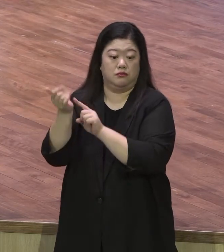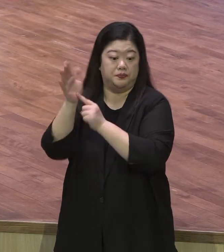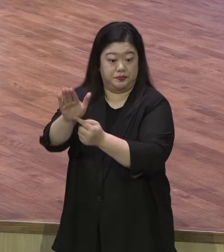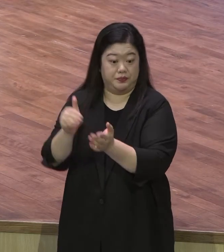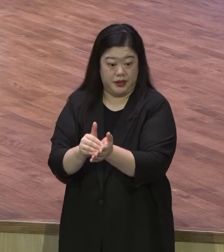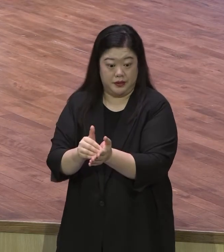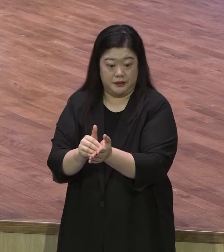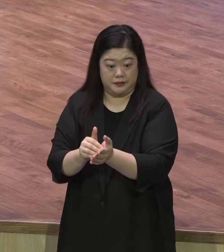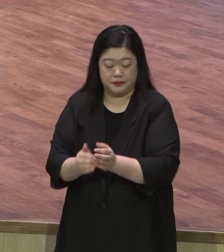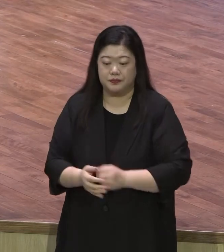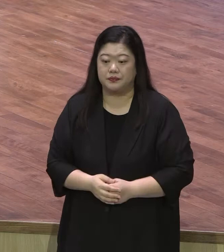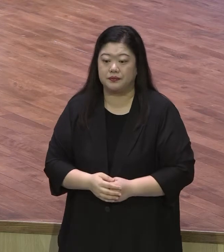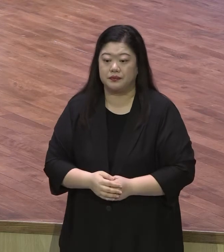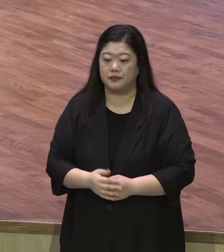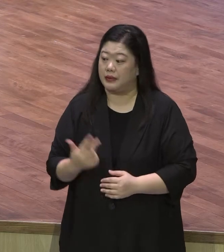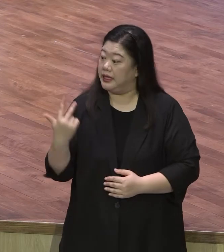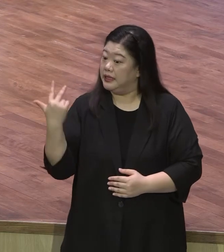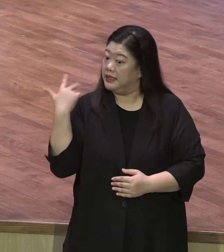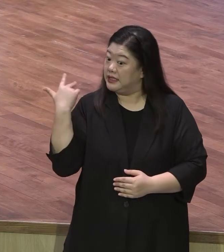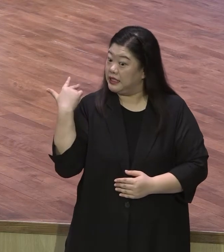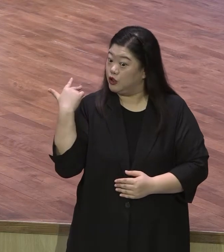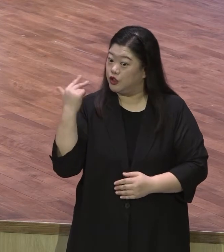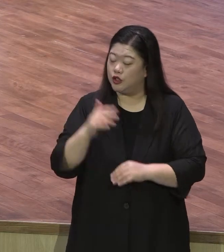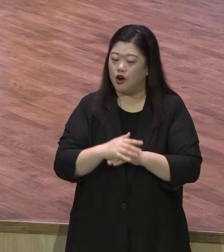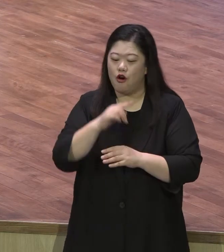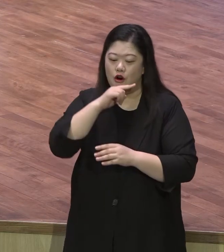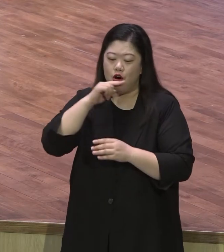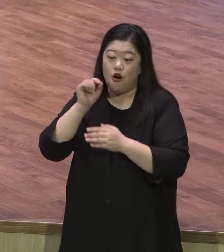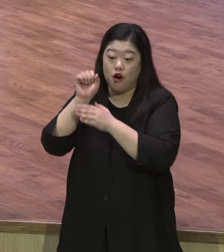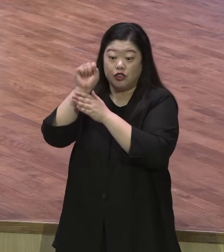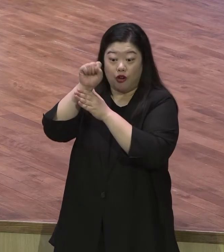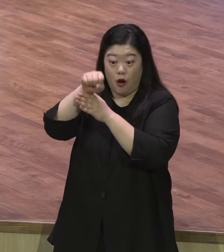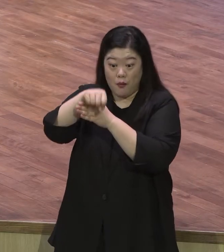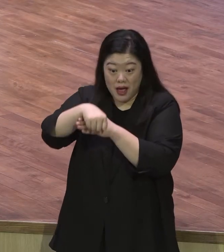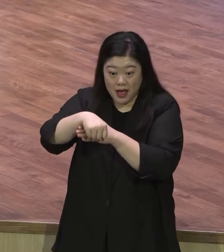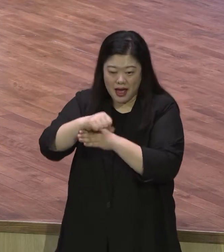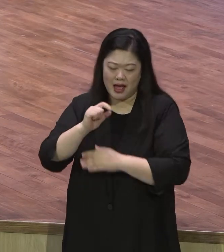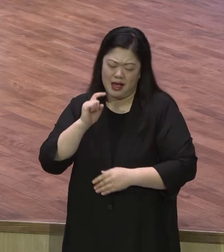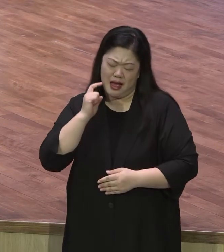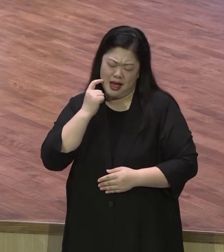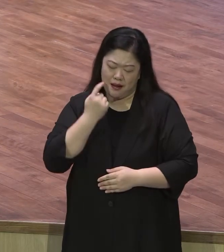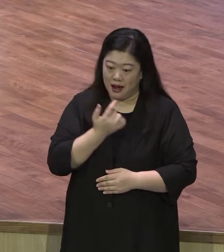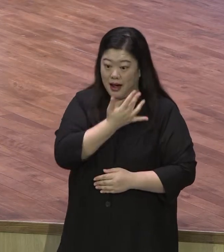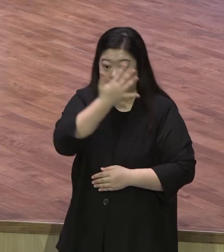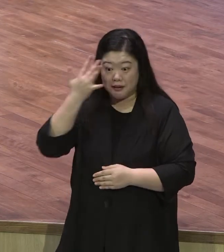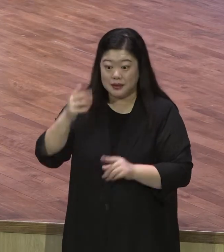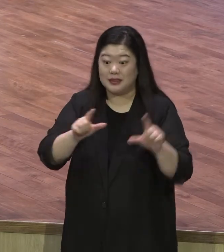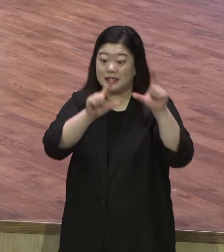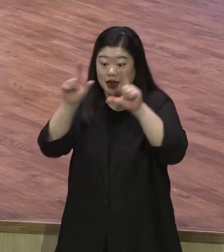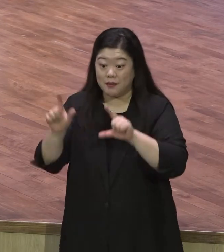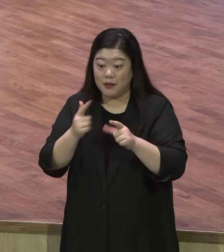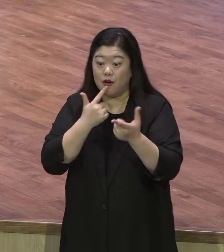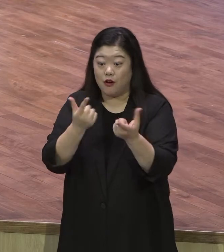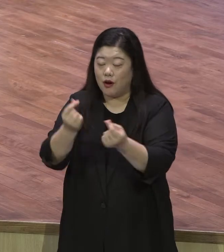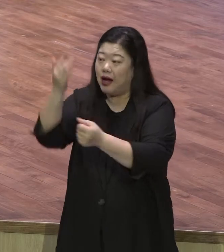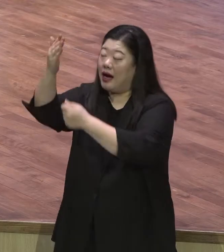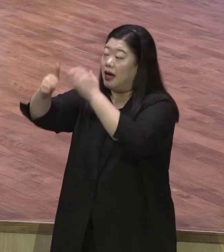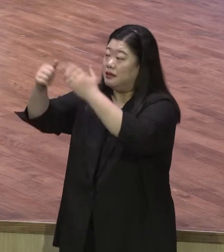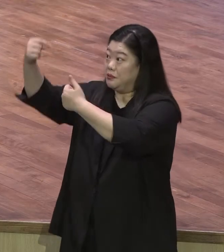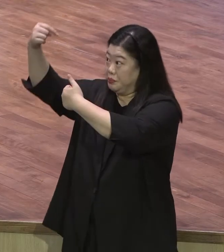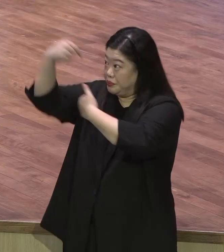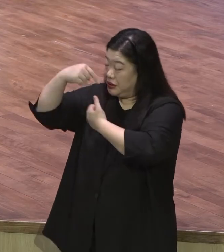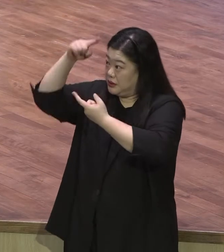지난주일에 살펴본 것처럼 열매가 아름다운 인생을 사는 비결도 하늘에 계신 아버의 뜻대로